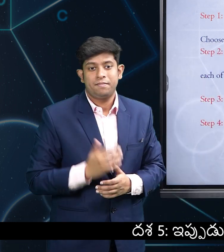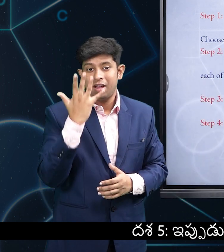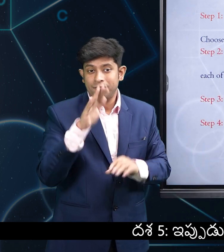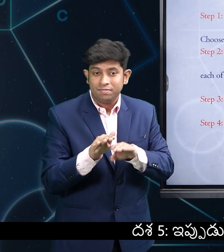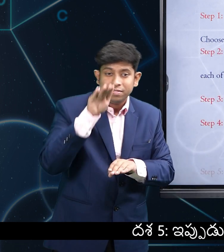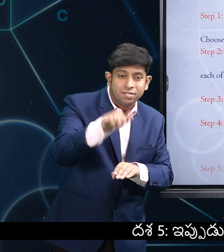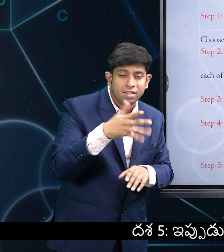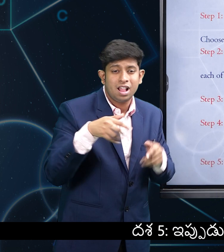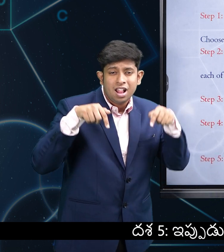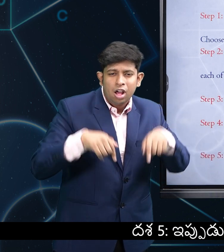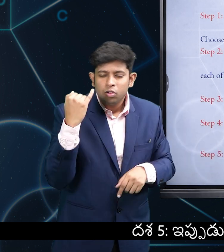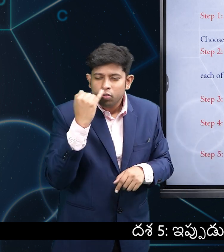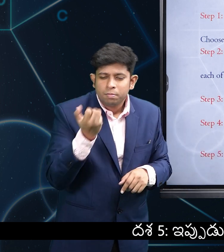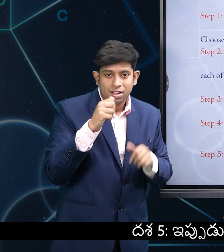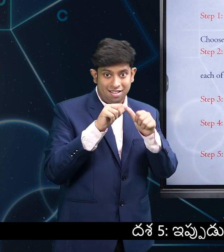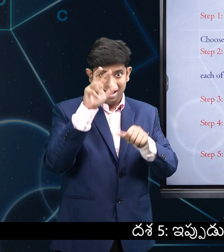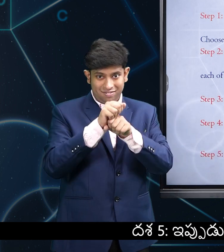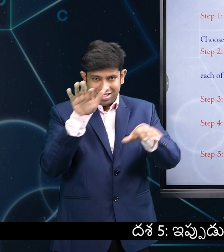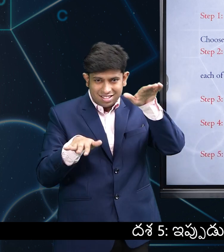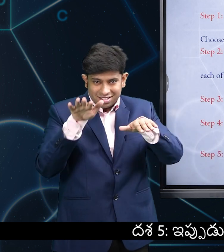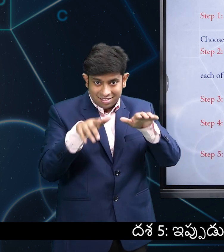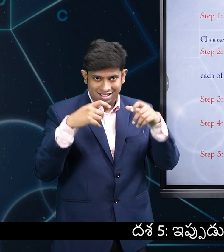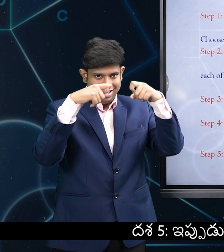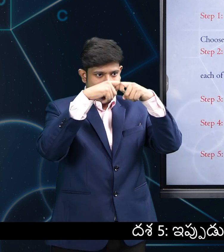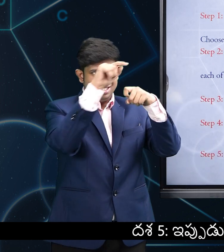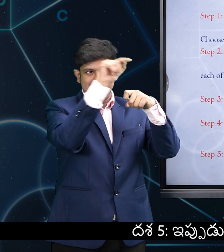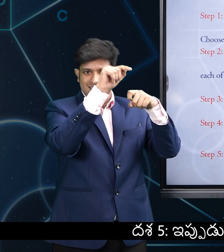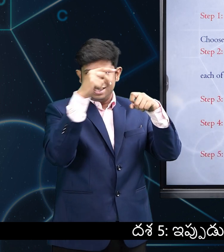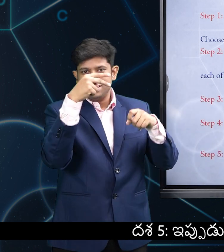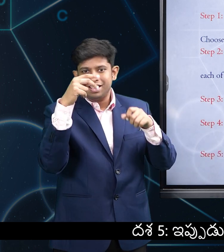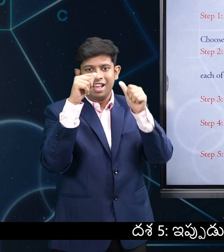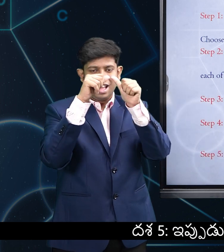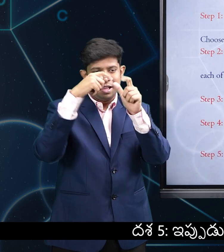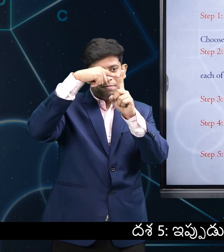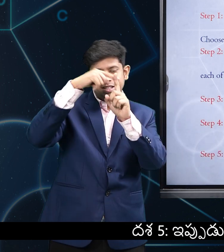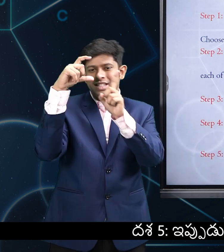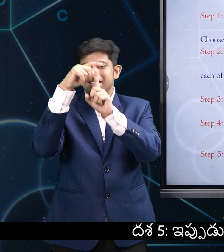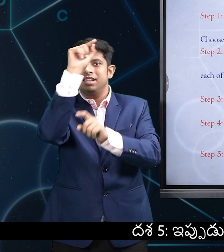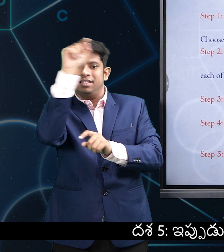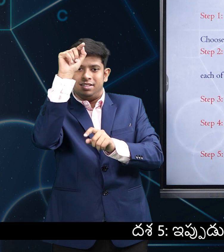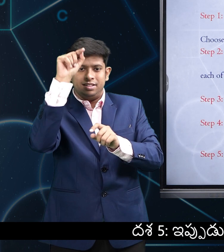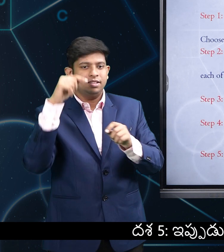దశ 5. ఇప్పుడు సగటు x a ప్లస్ dని